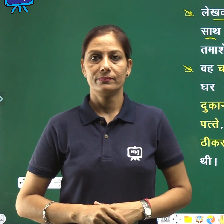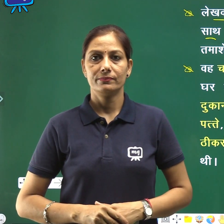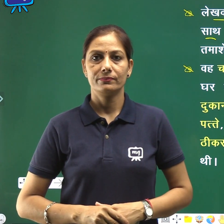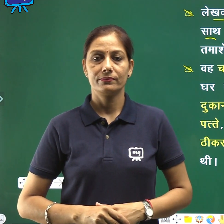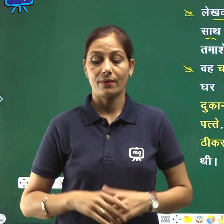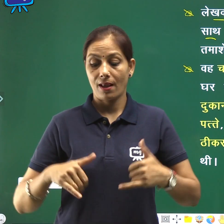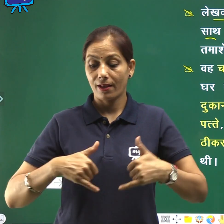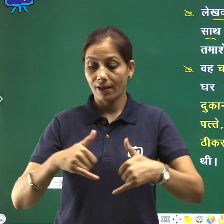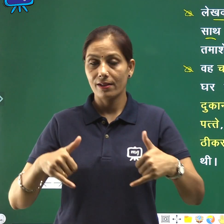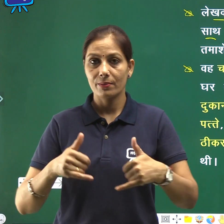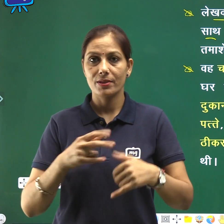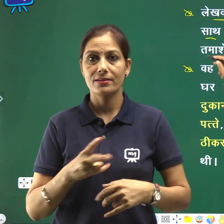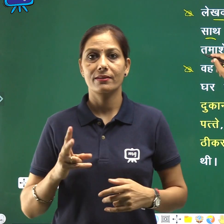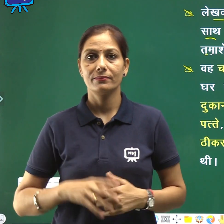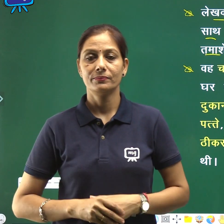खेल तमाशे